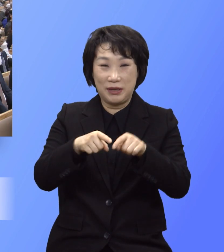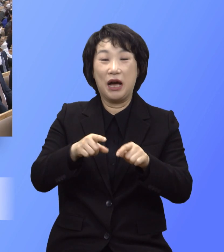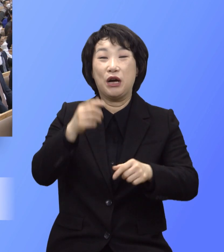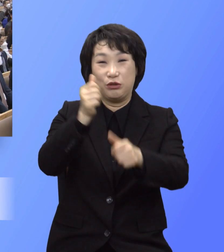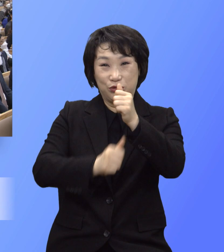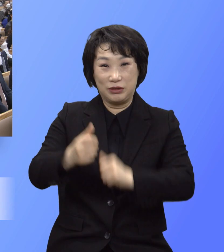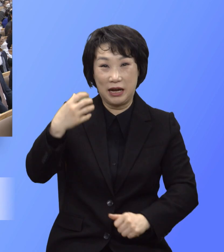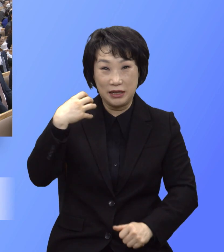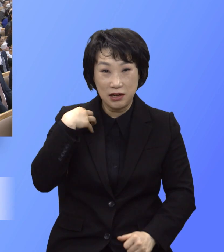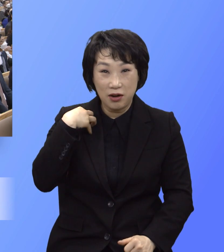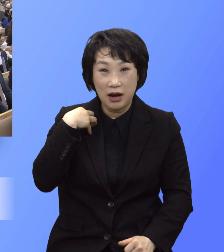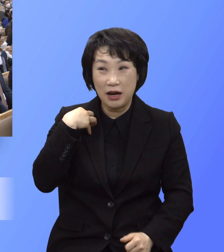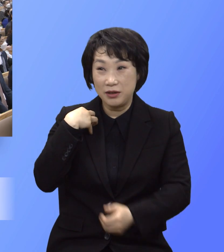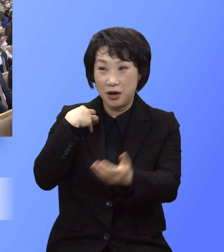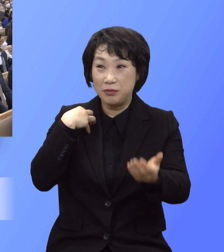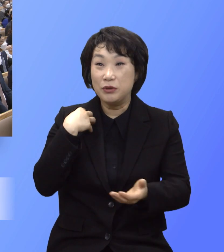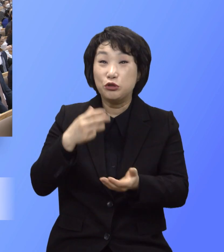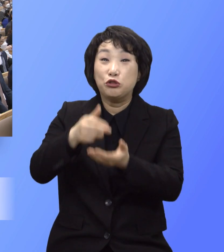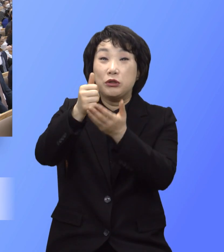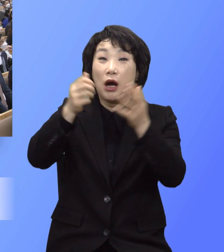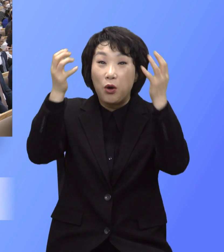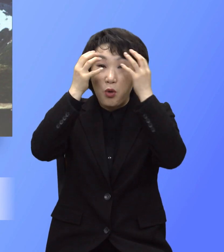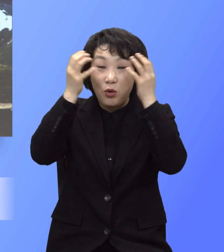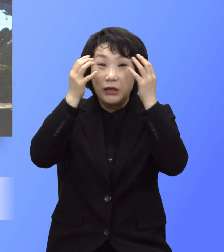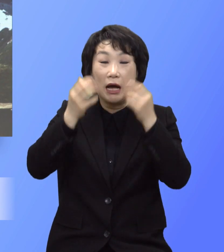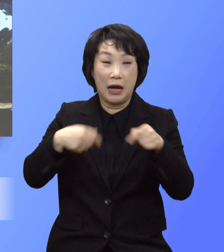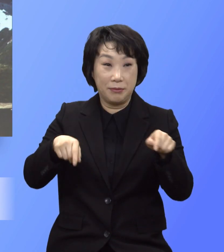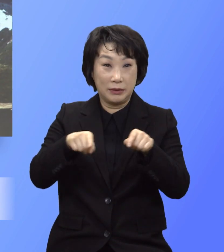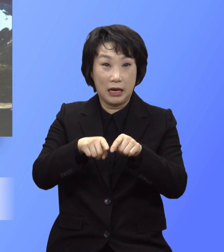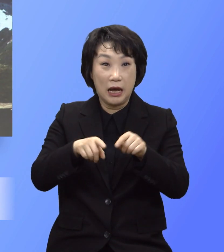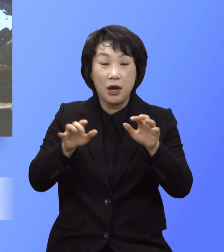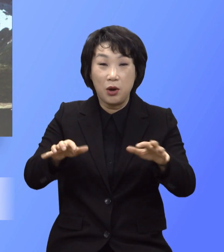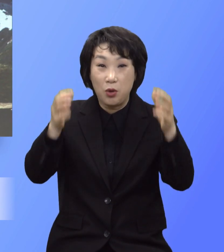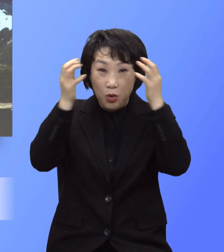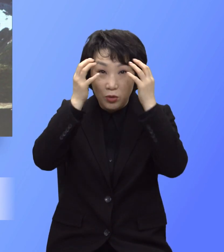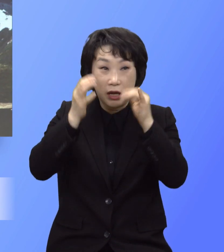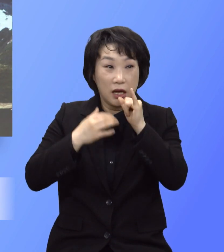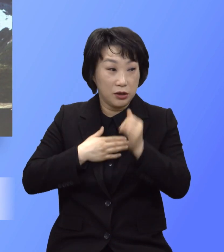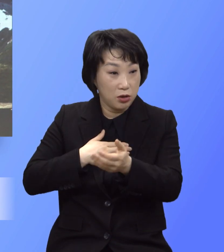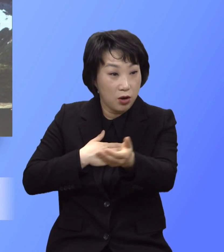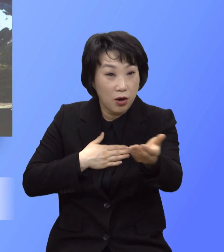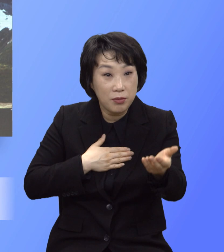후사요 그와 함께 받는 고난의 대열 속에서